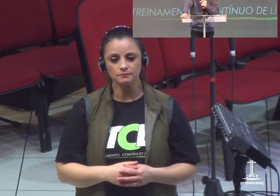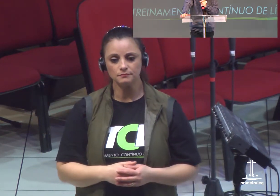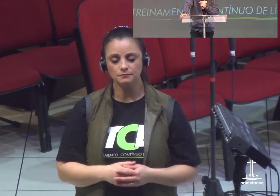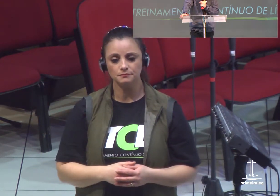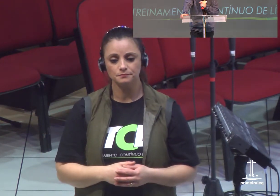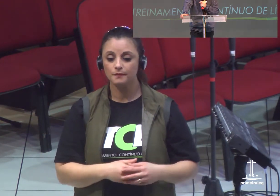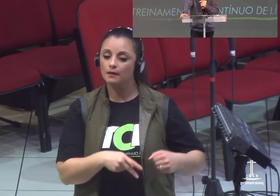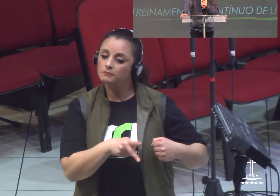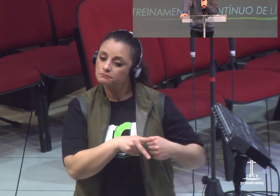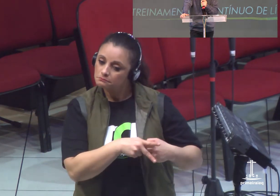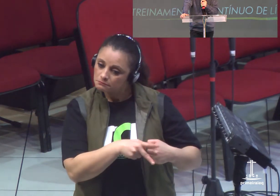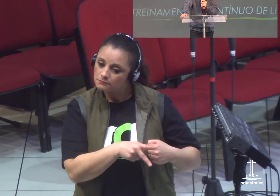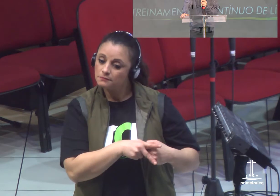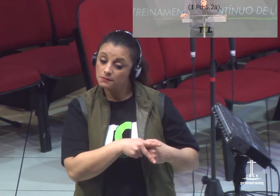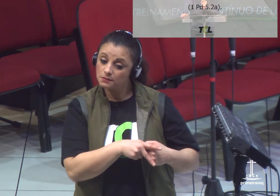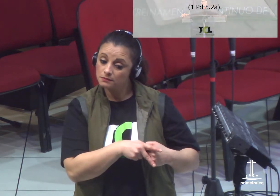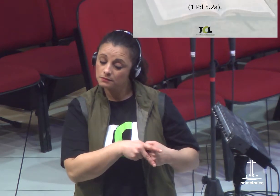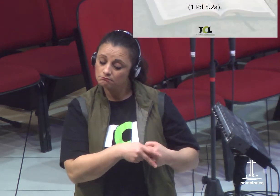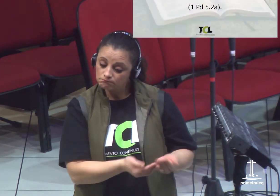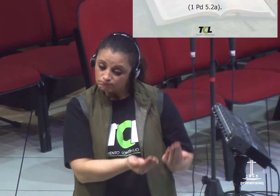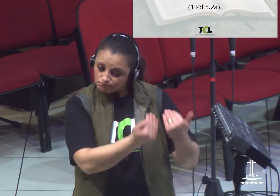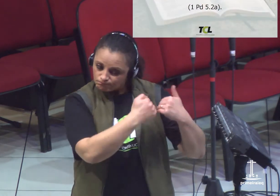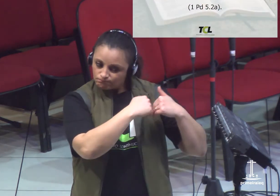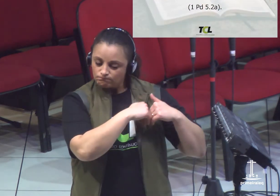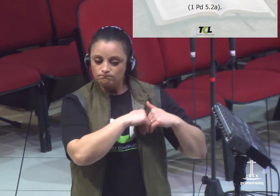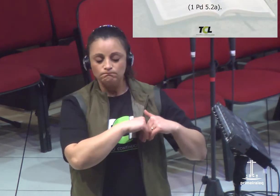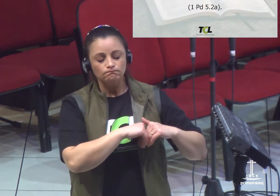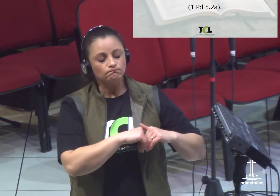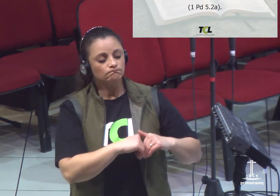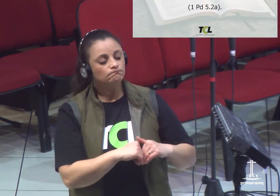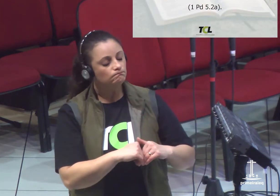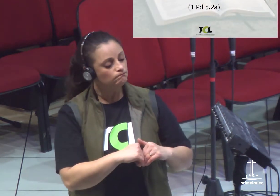E o Pedro, por incorporar essa mensagem de Jesus, ele disse,